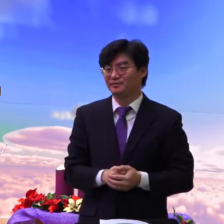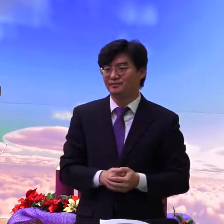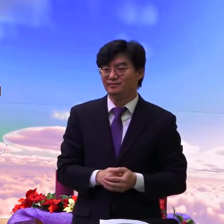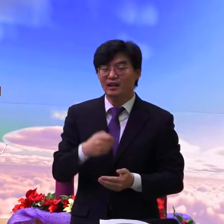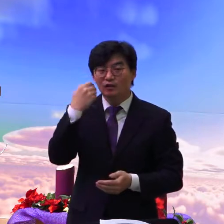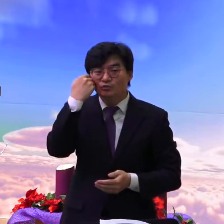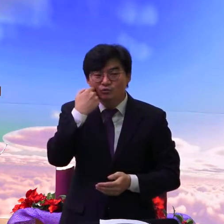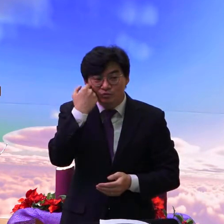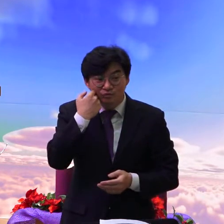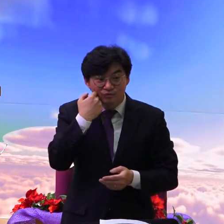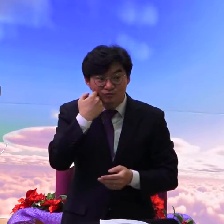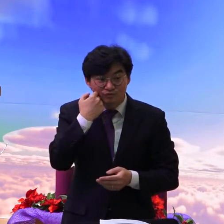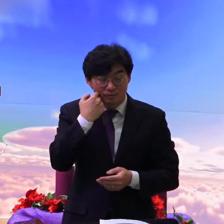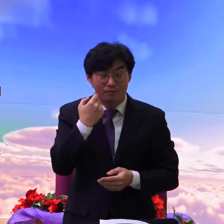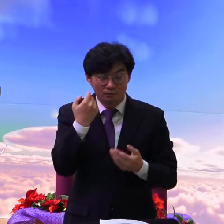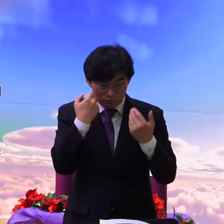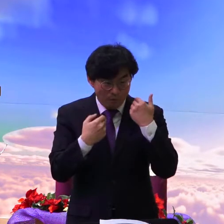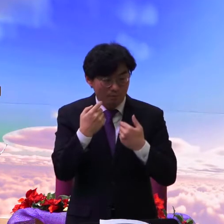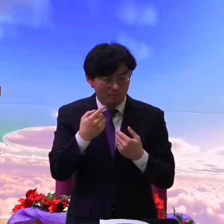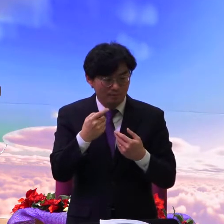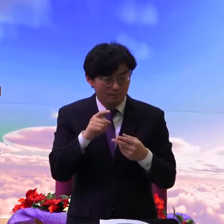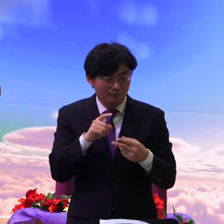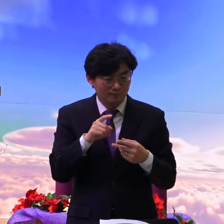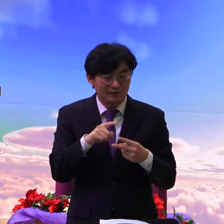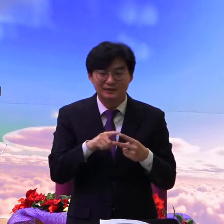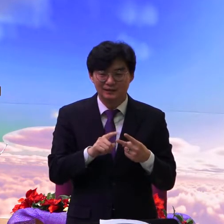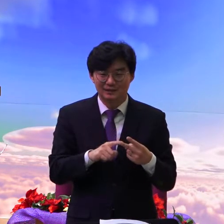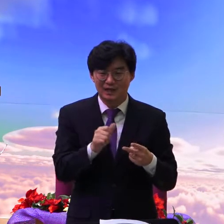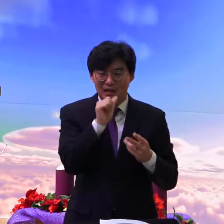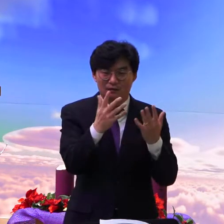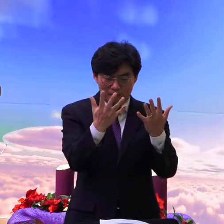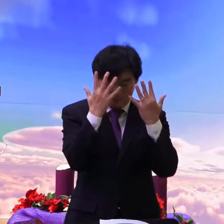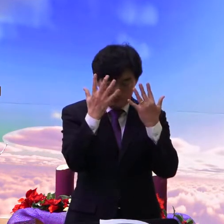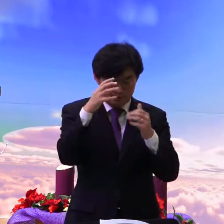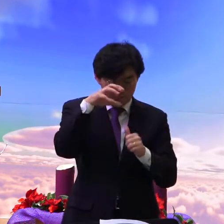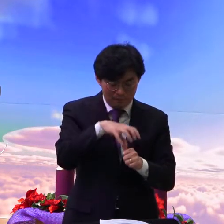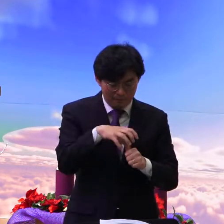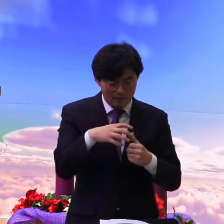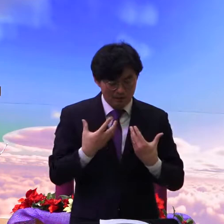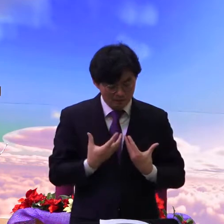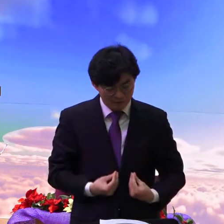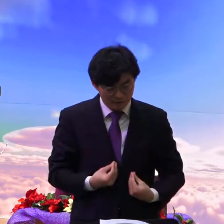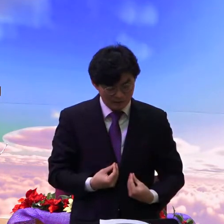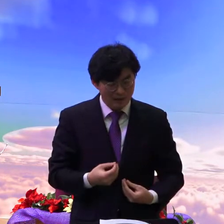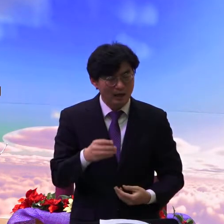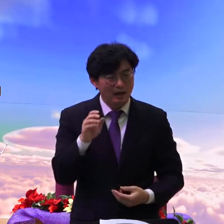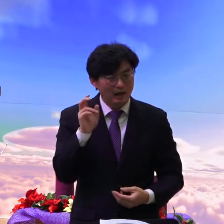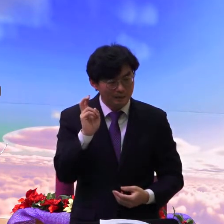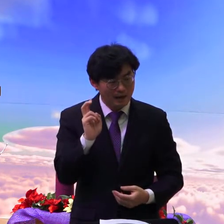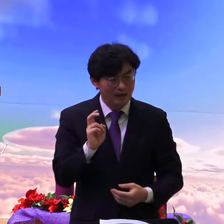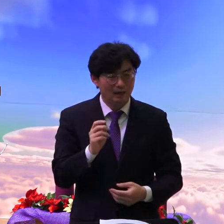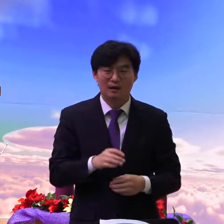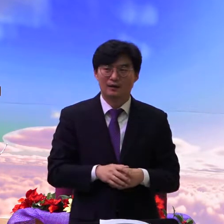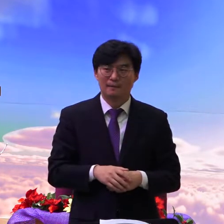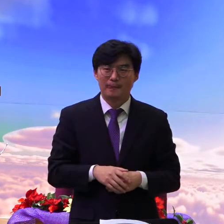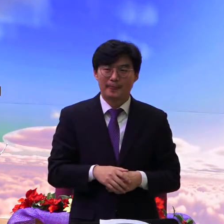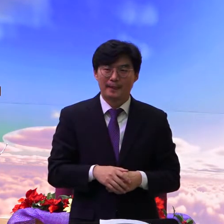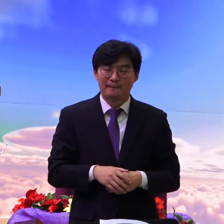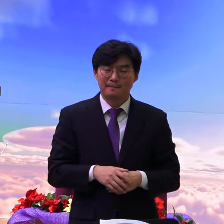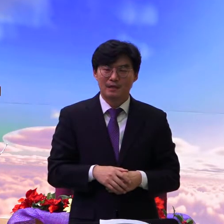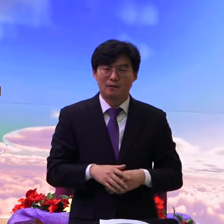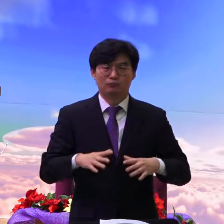누구나 감옥에 갇히면 약해지기 마련입니다. 아무리 기고만장한 사람이라도, 아무리 권세